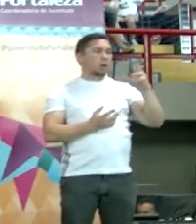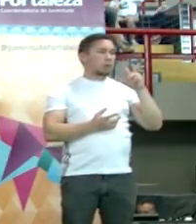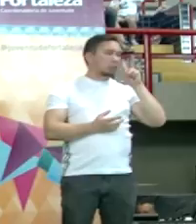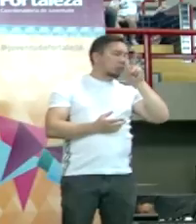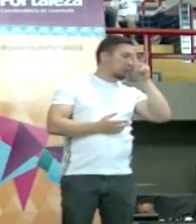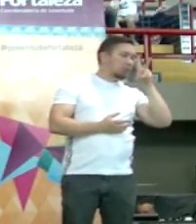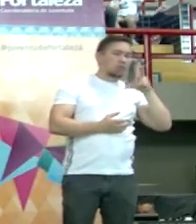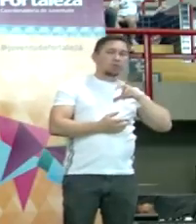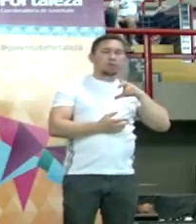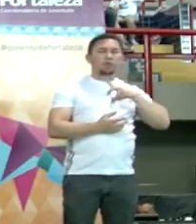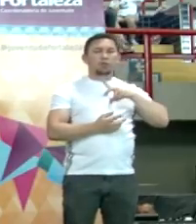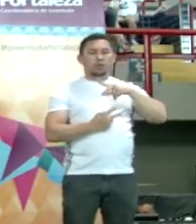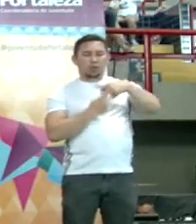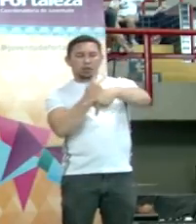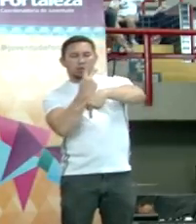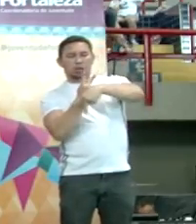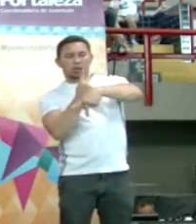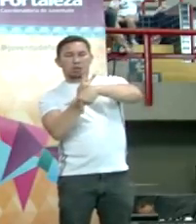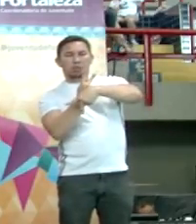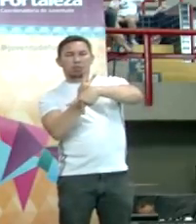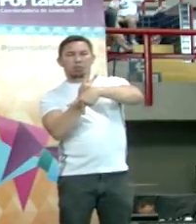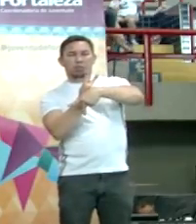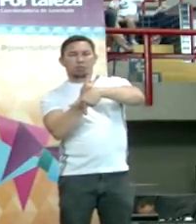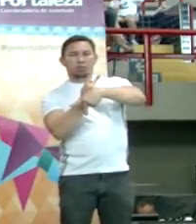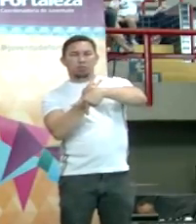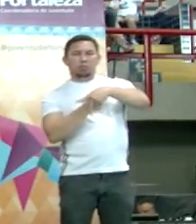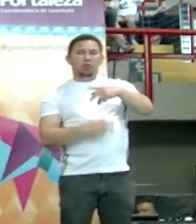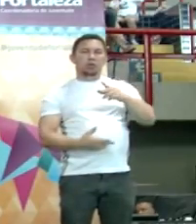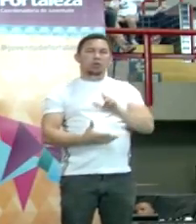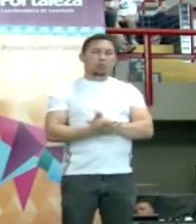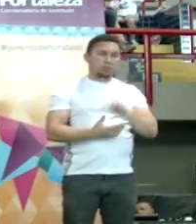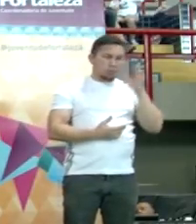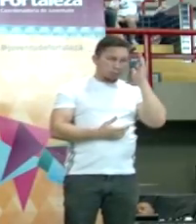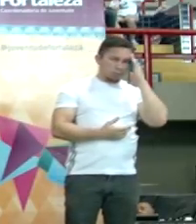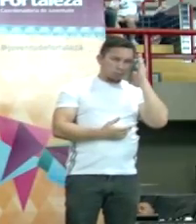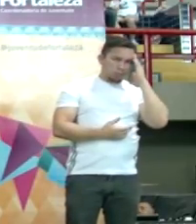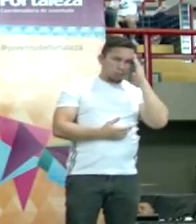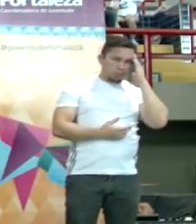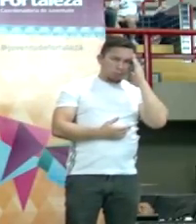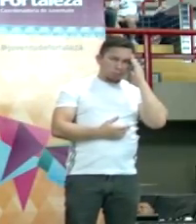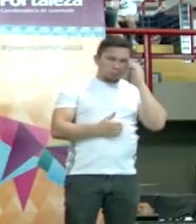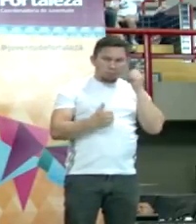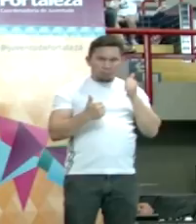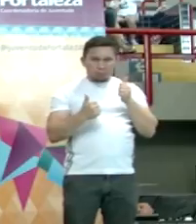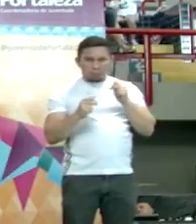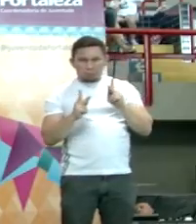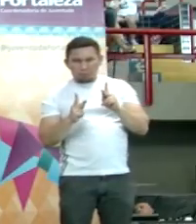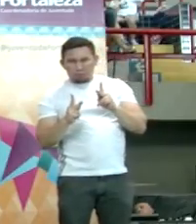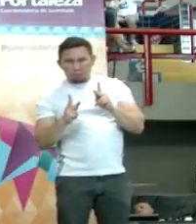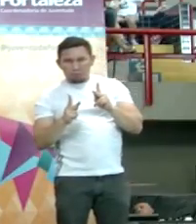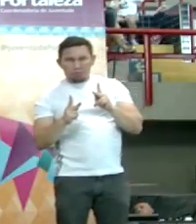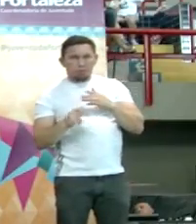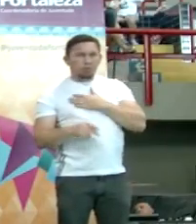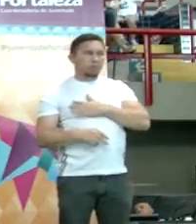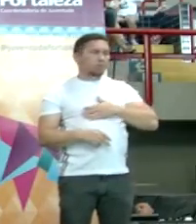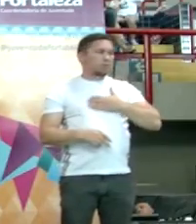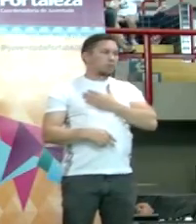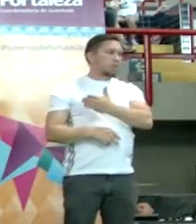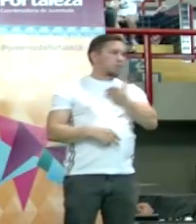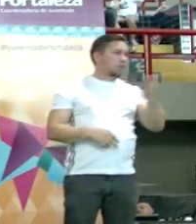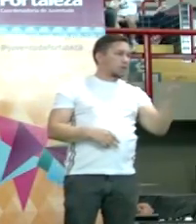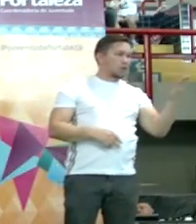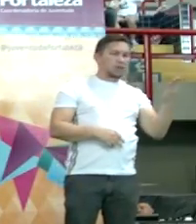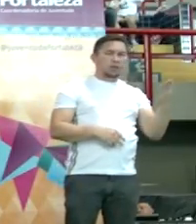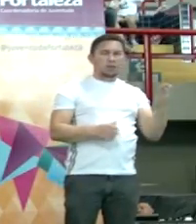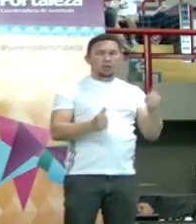ar, sempre contrária ao movimento. Fui claro, pessoal? Fui claro? Beleza? Que prazer estar com vocês aqui,